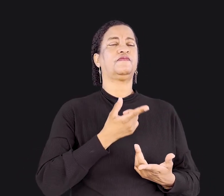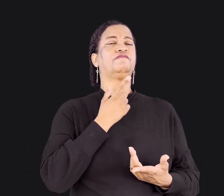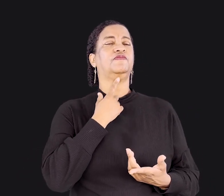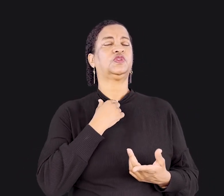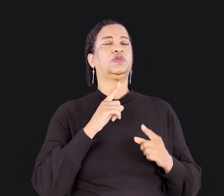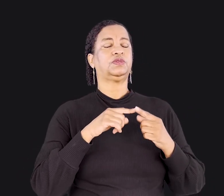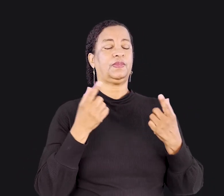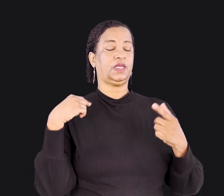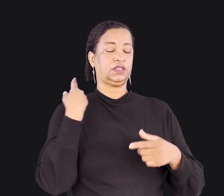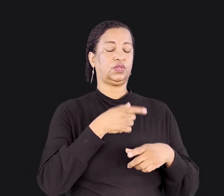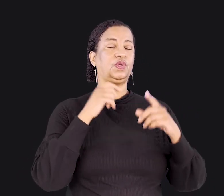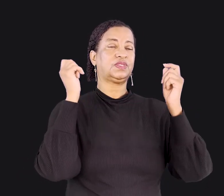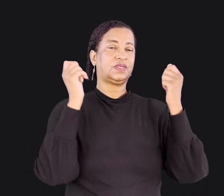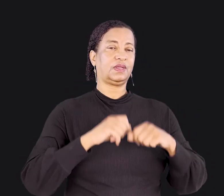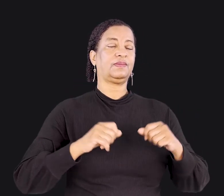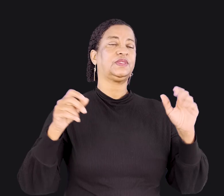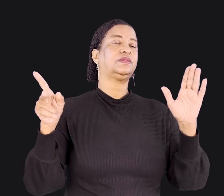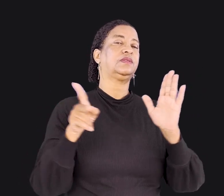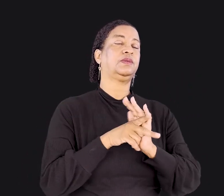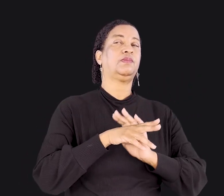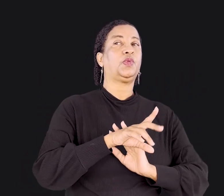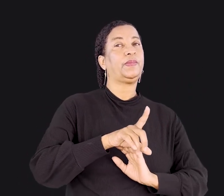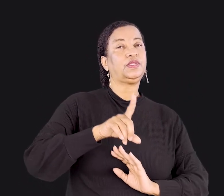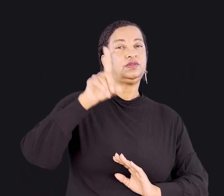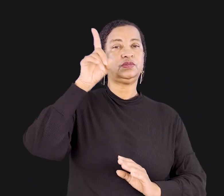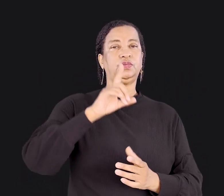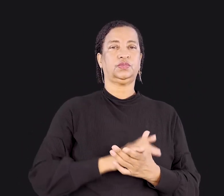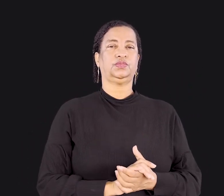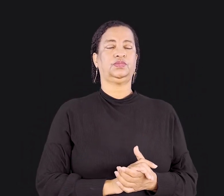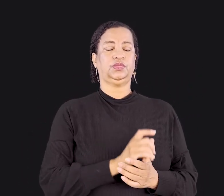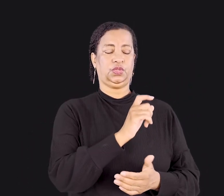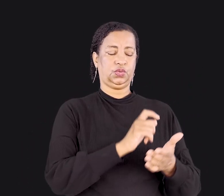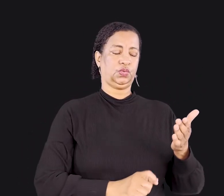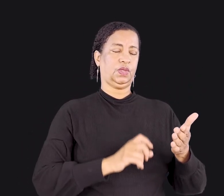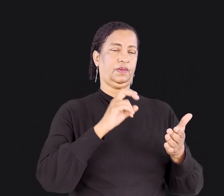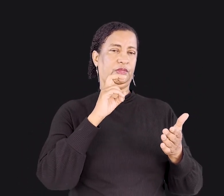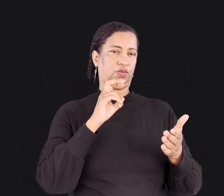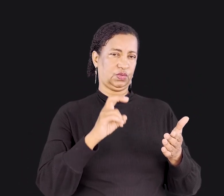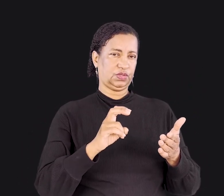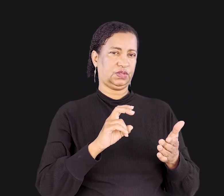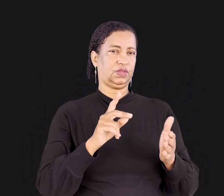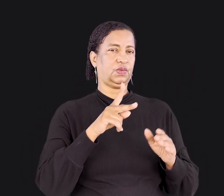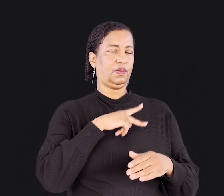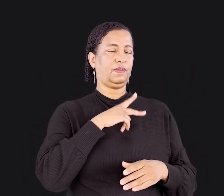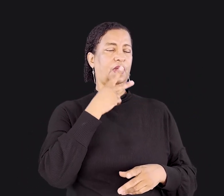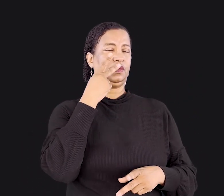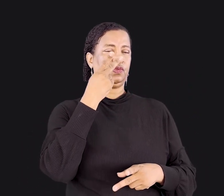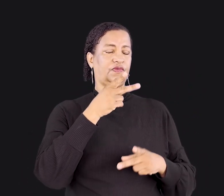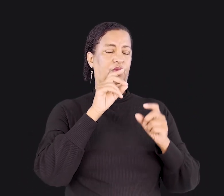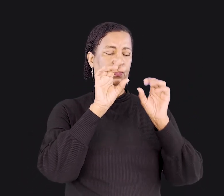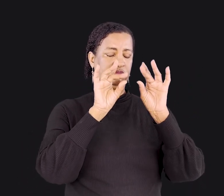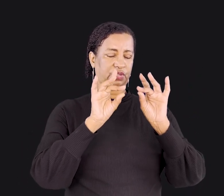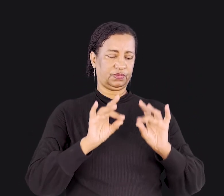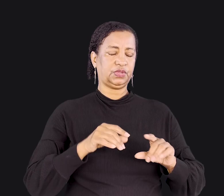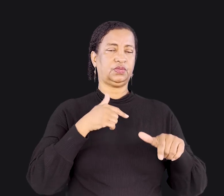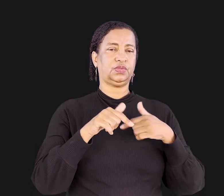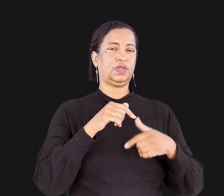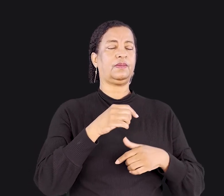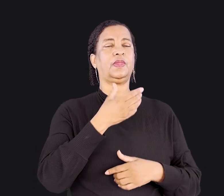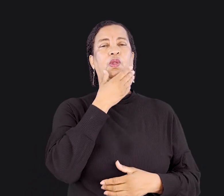nossa capacidade vem de Deus. No capítulo 5, Paulo fez outra descrição da tarefa do ministro. O